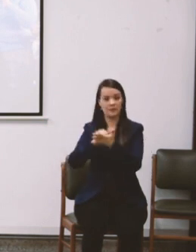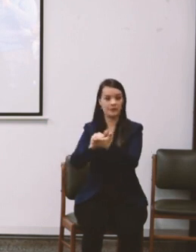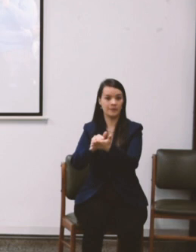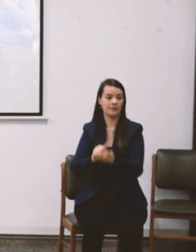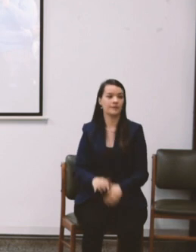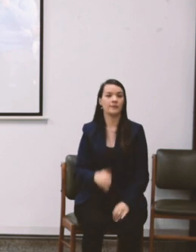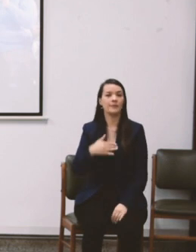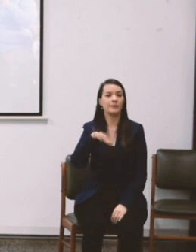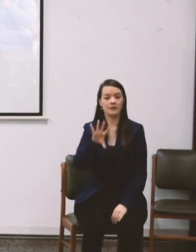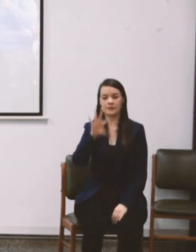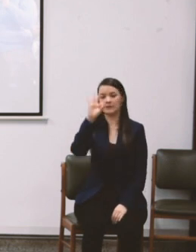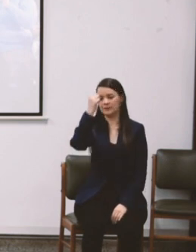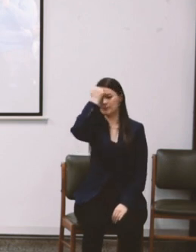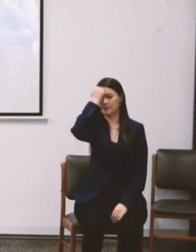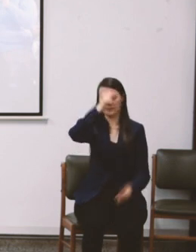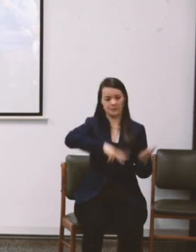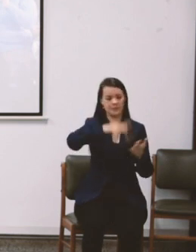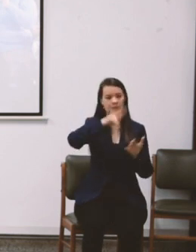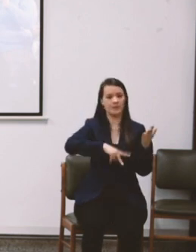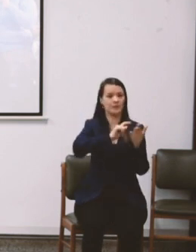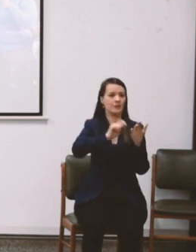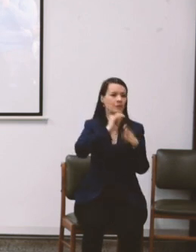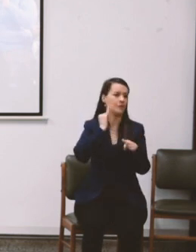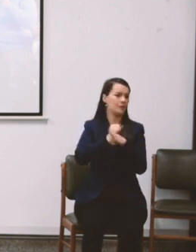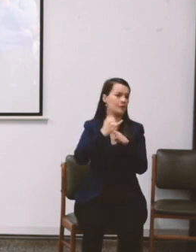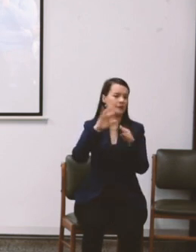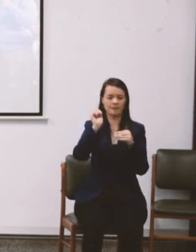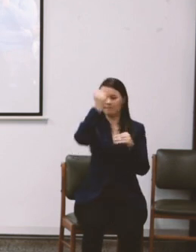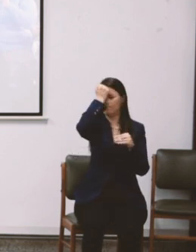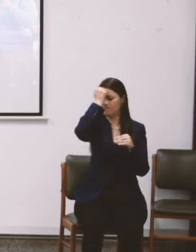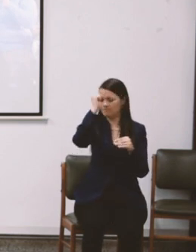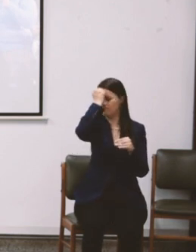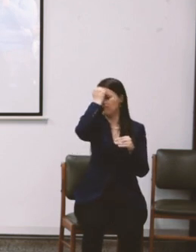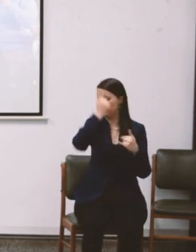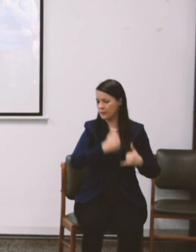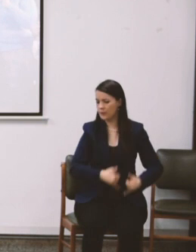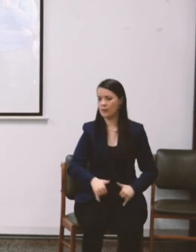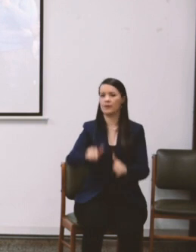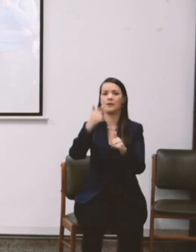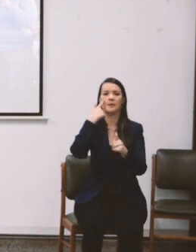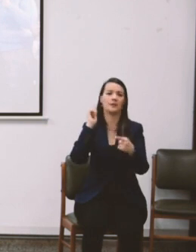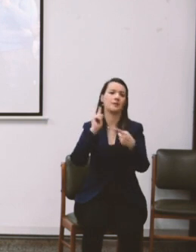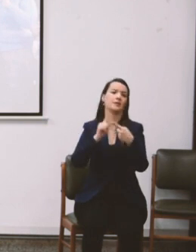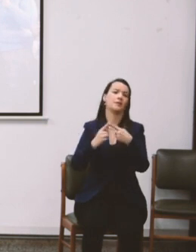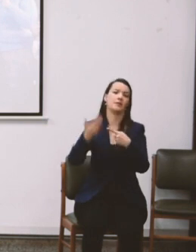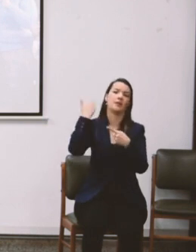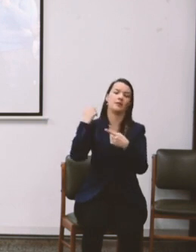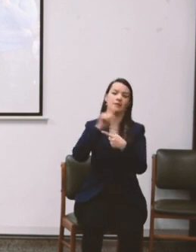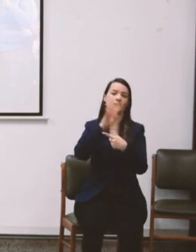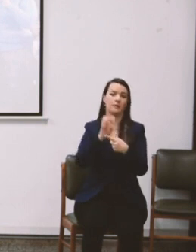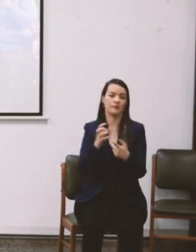la priorización que tiene la lectura y la escritura en las instituciones educativas todavía como si estuviéramos en el siglo pasado,